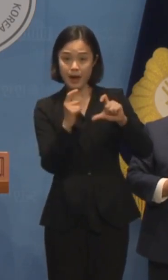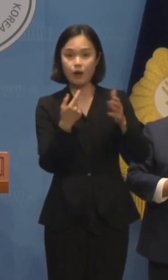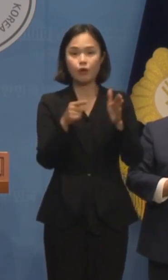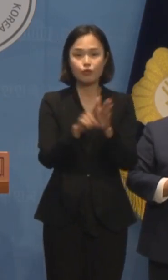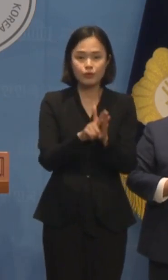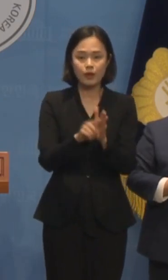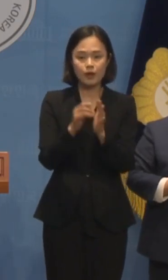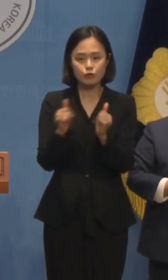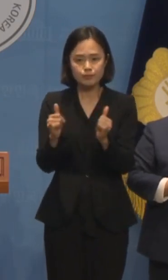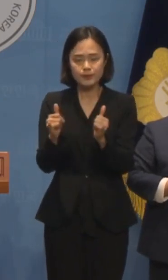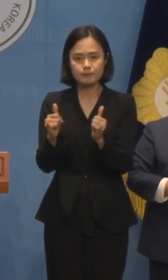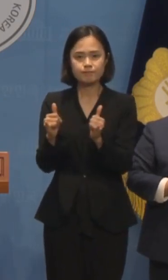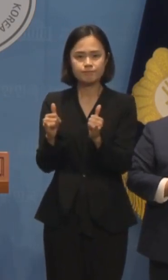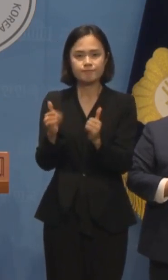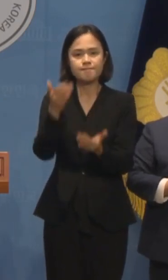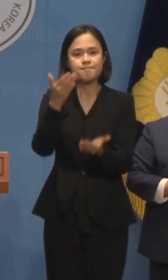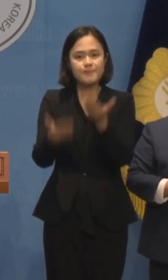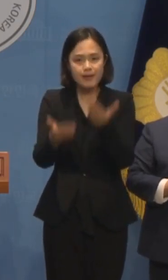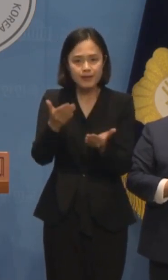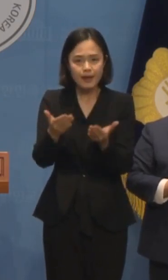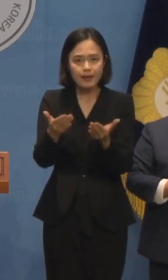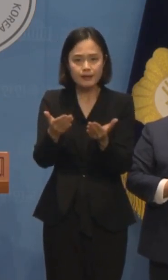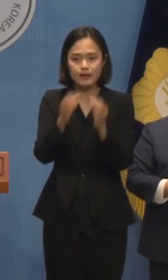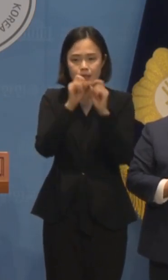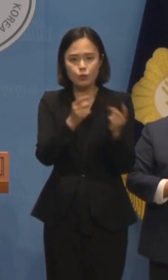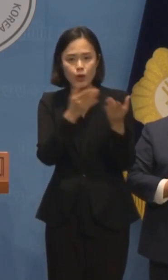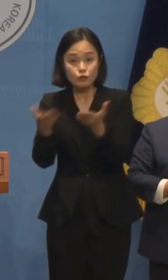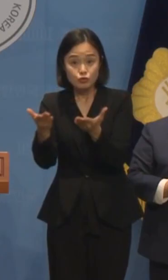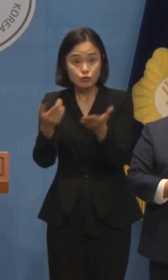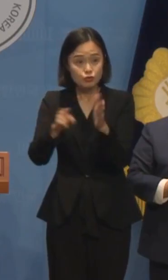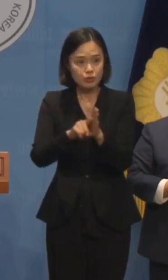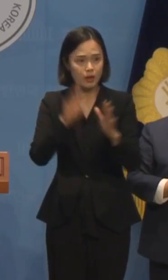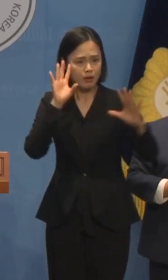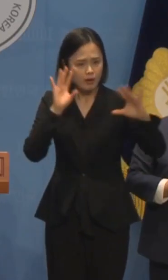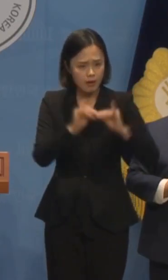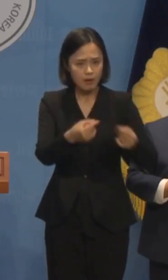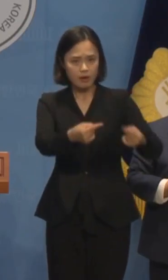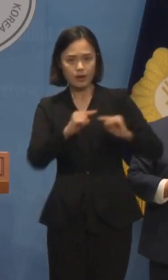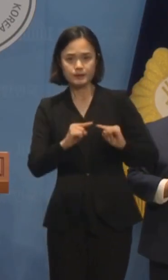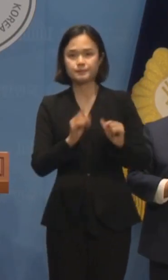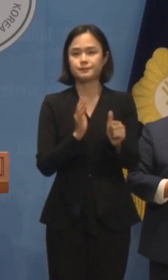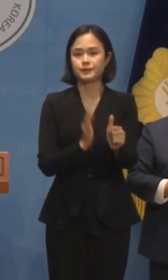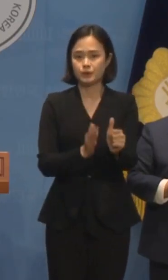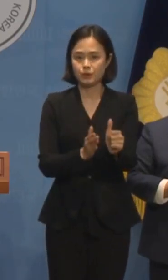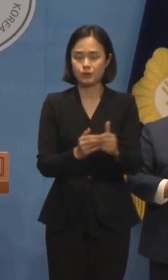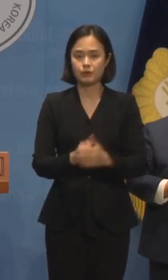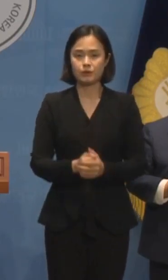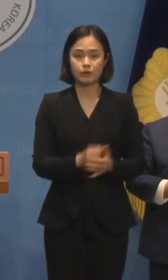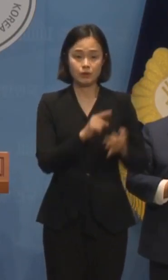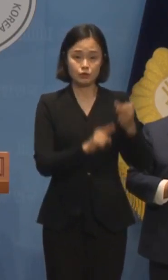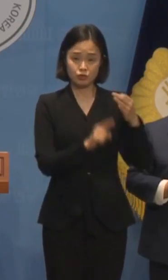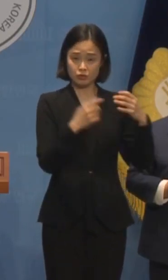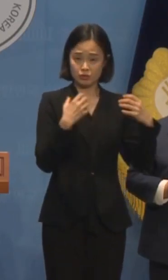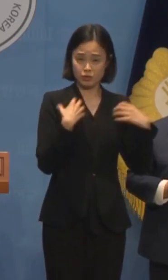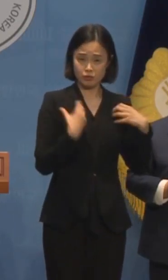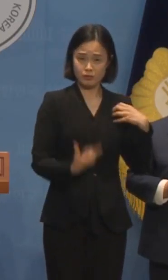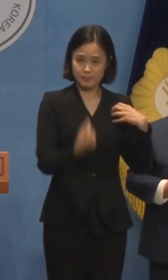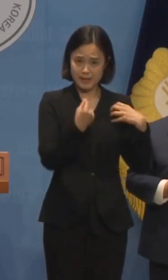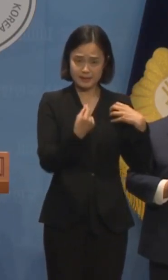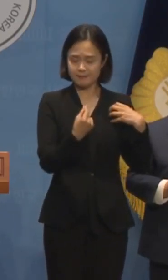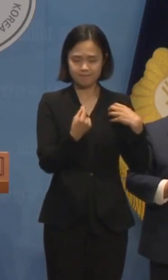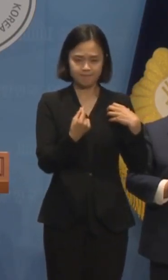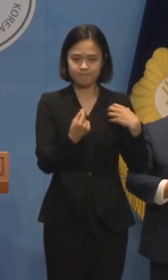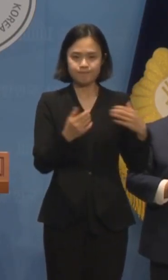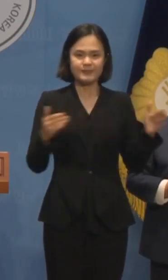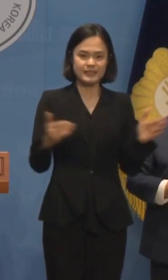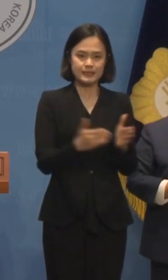제공하는 이번 개헌에 적극 동참하시길 바랍니다. 윤석열 독재정권의 조기 정식은 국민의 명령이자